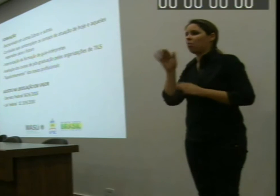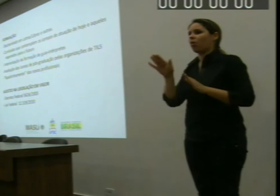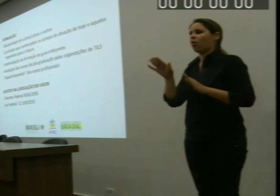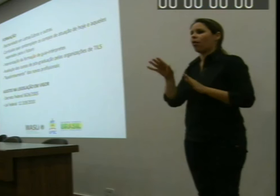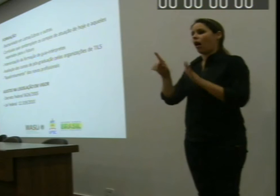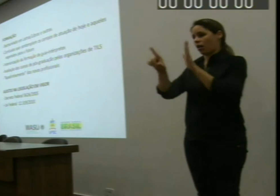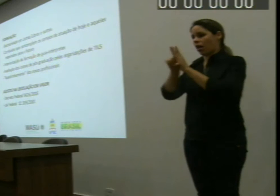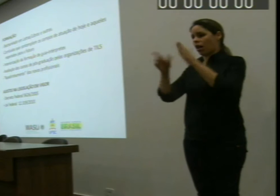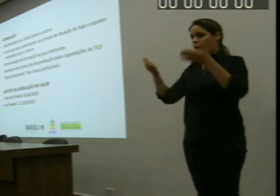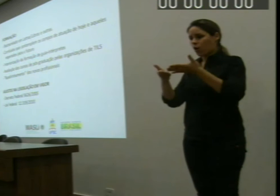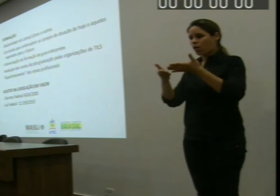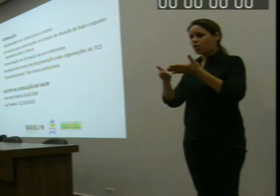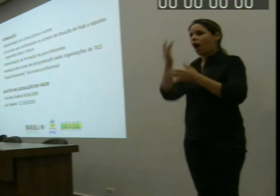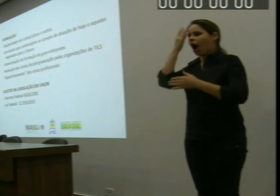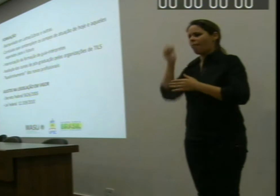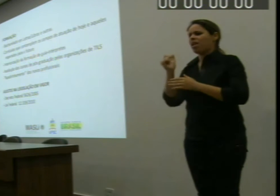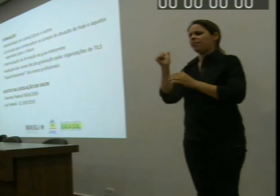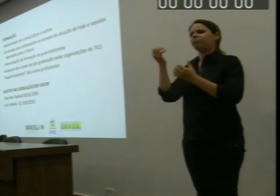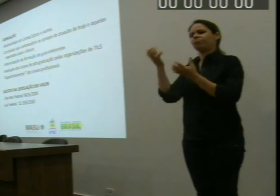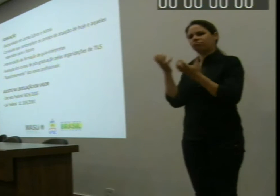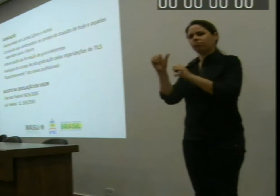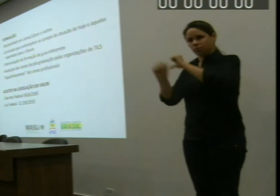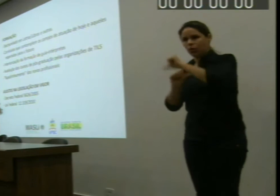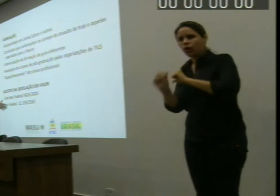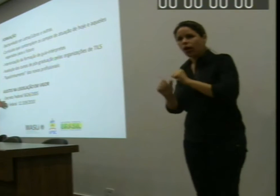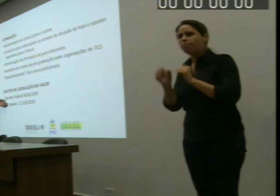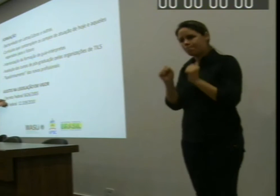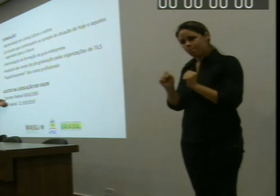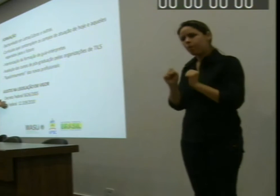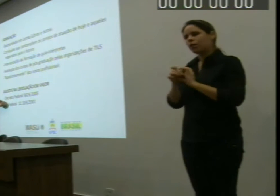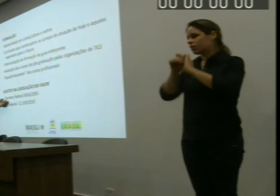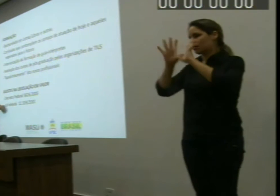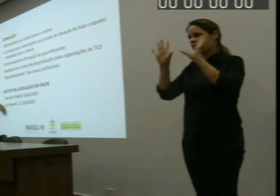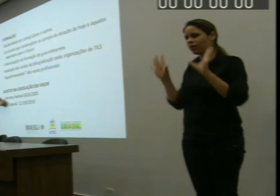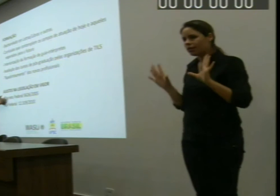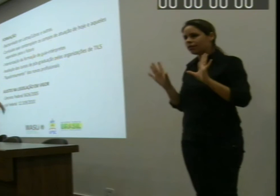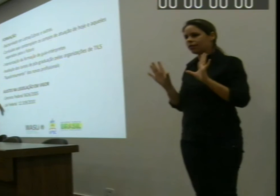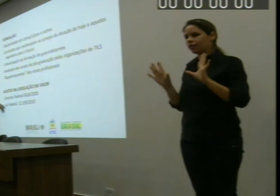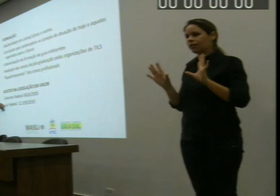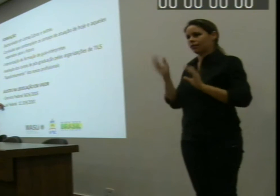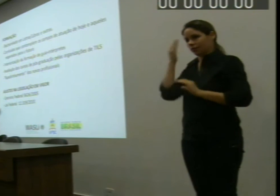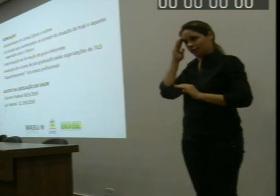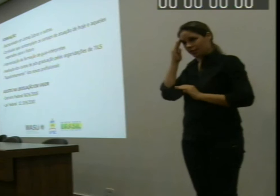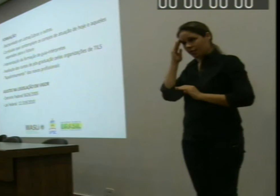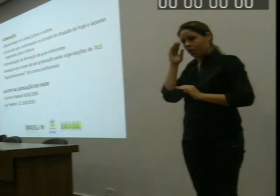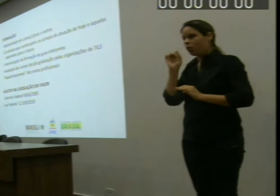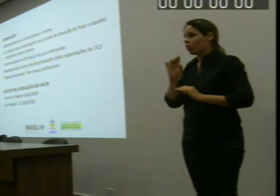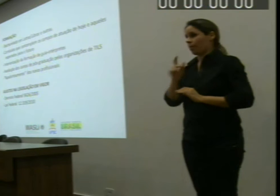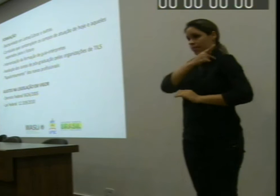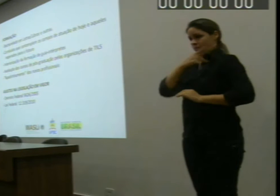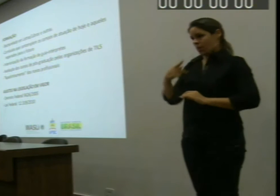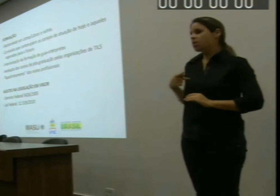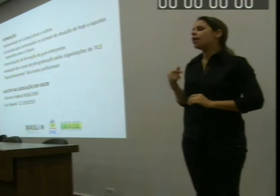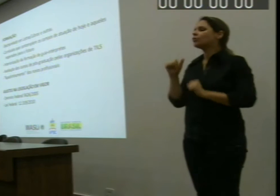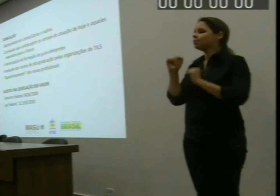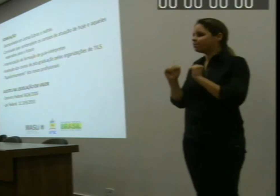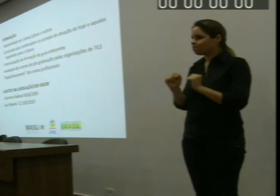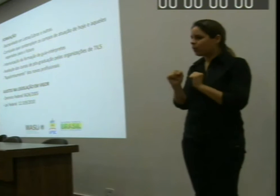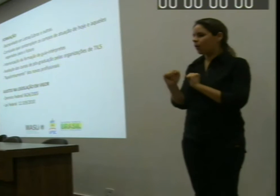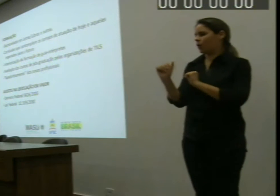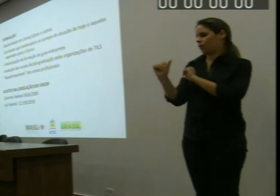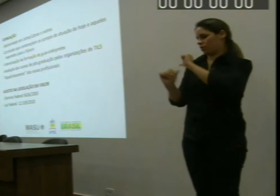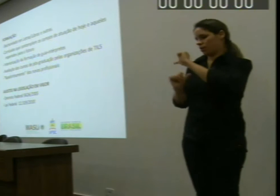uma alteração para ela vai caber Claro a Presidente da República sancionar alteração ou não havendo justificativ havendo